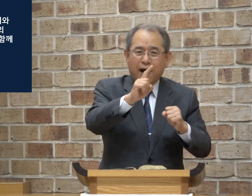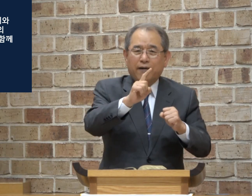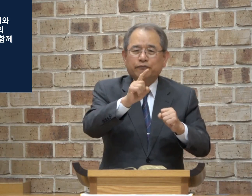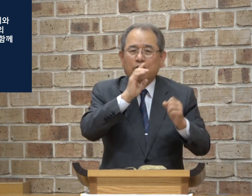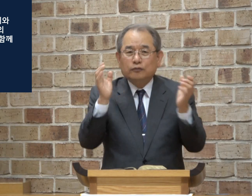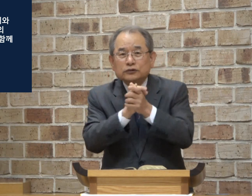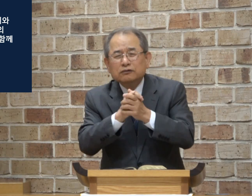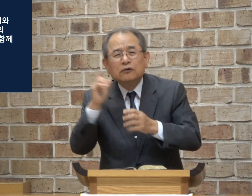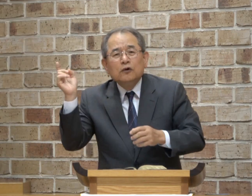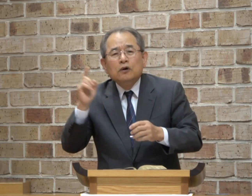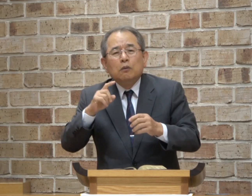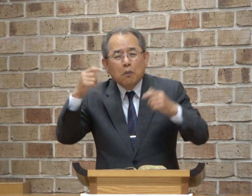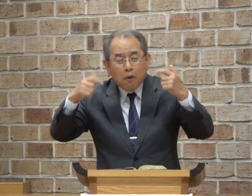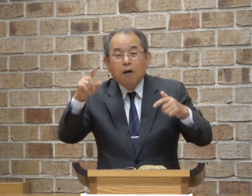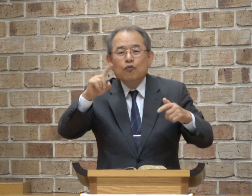있을지어다.